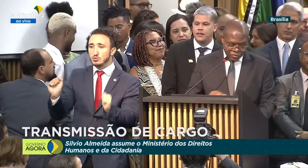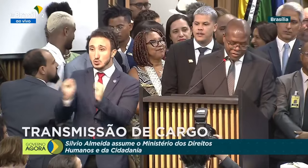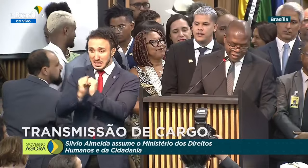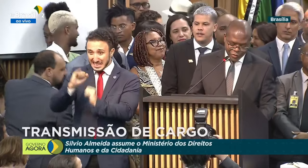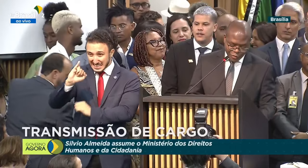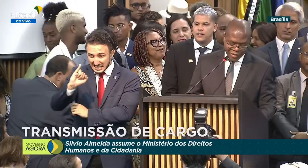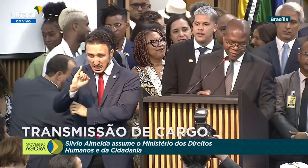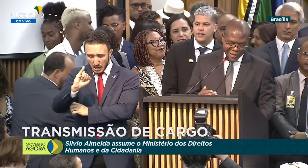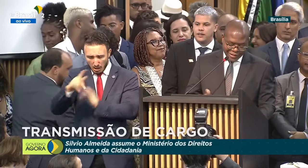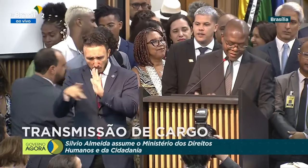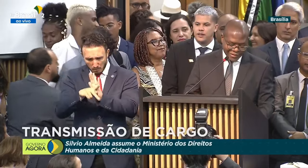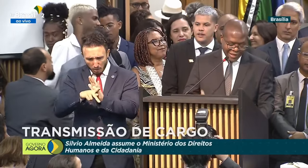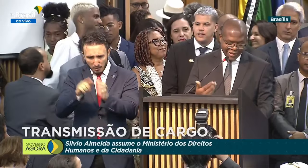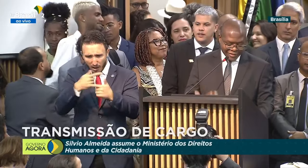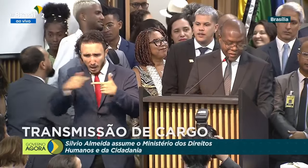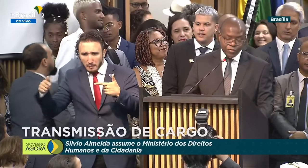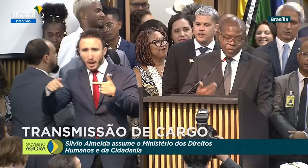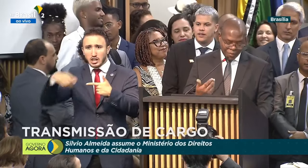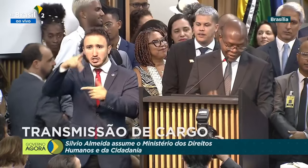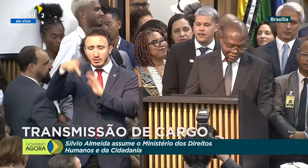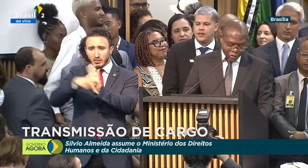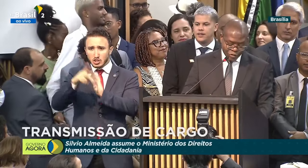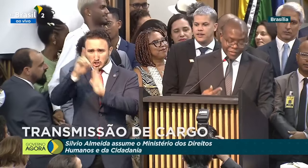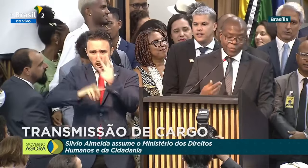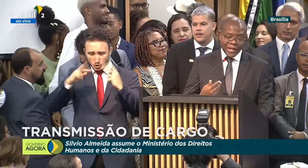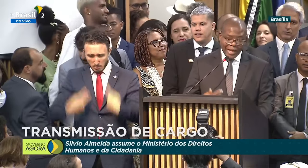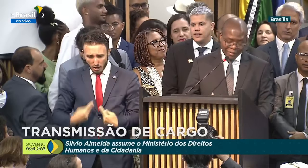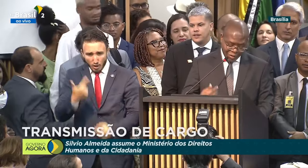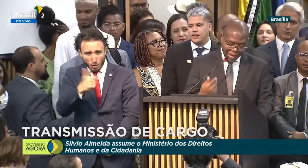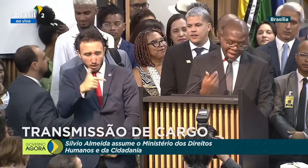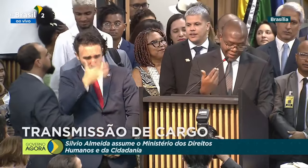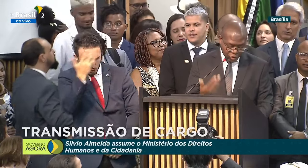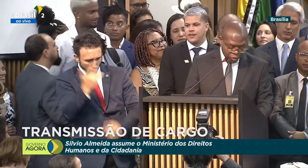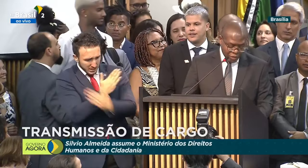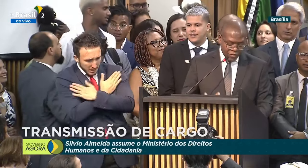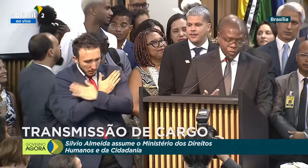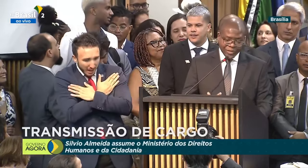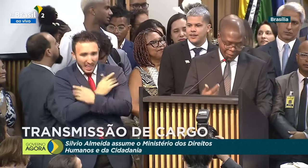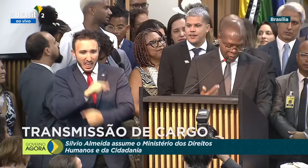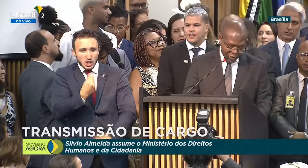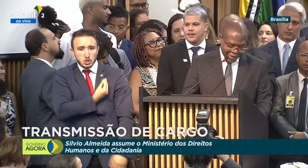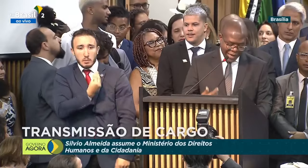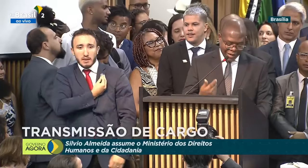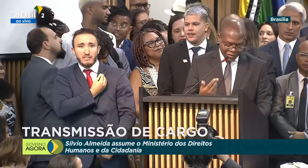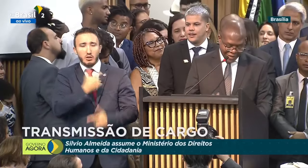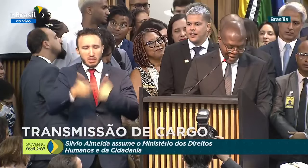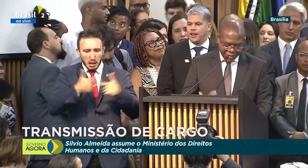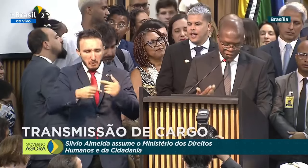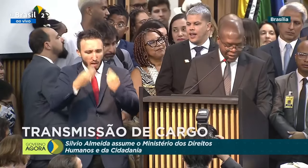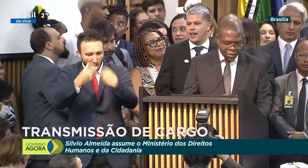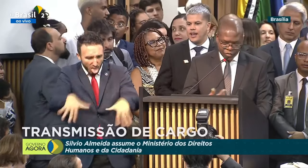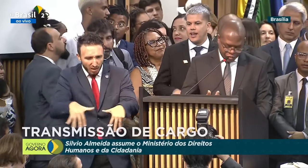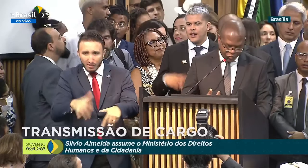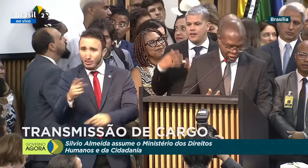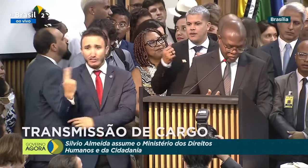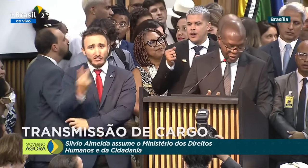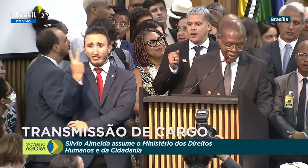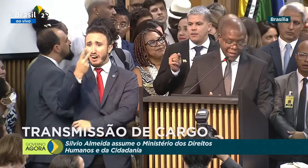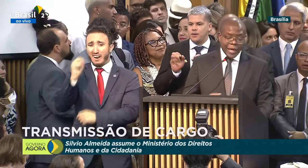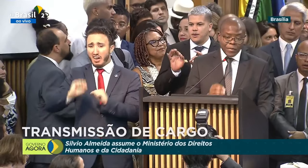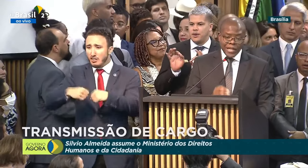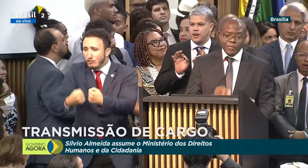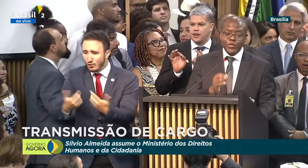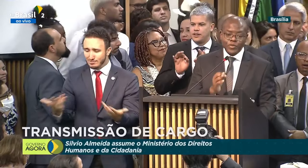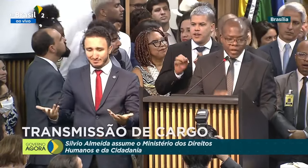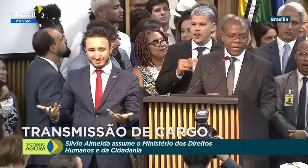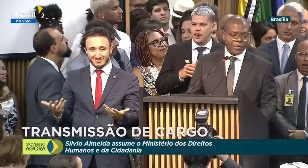a gramática dos Direitos Humanos nada disseram a quem sente fome é quem está desempregado a quem sobrevive com trabalho precário de nada Valerão nosso esforço